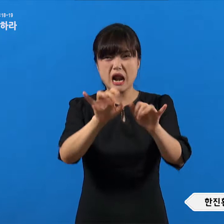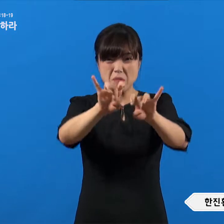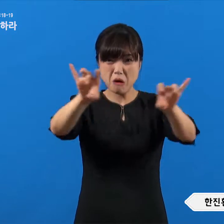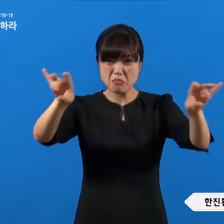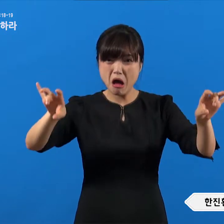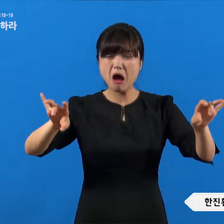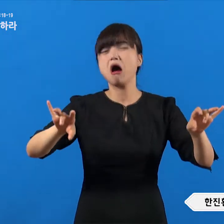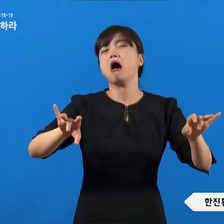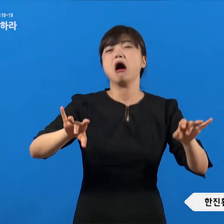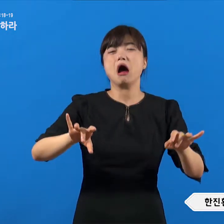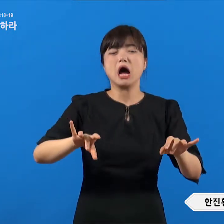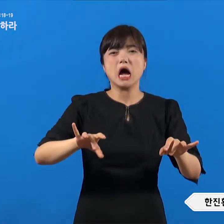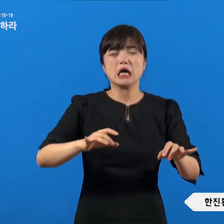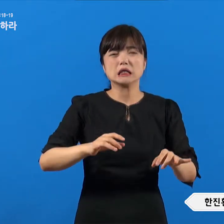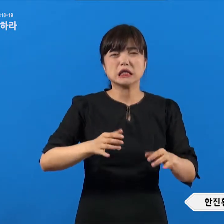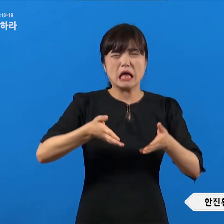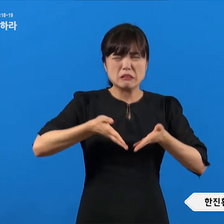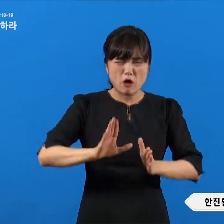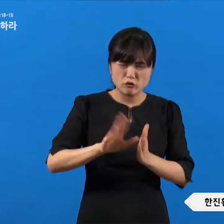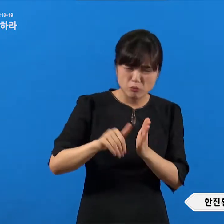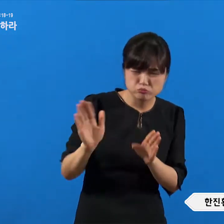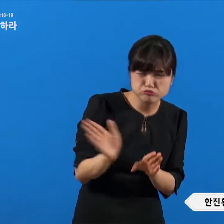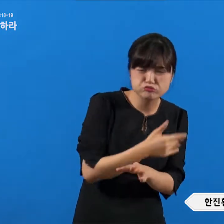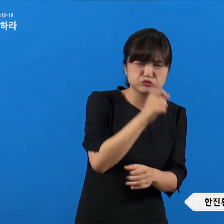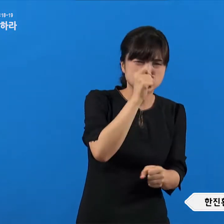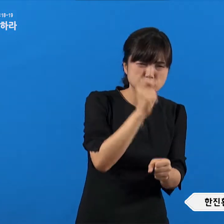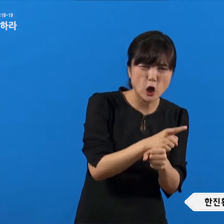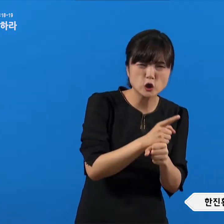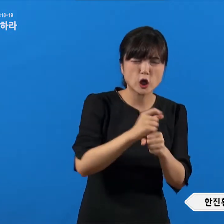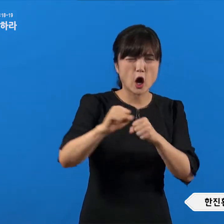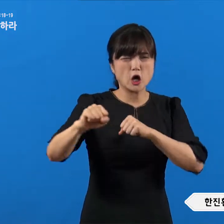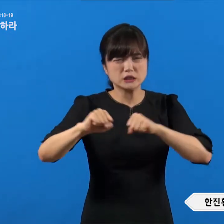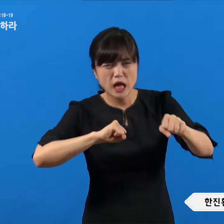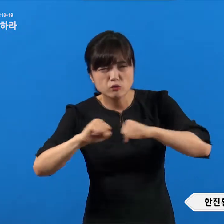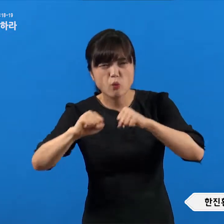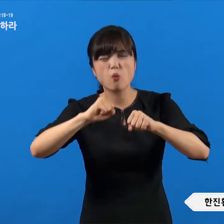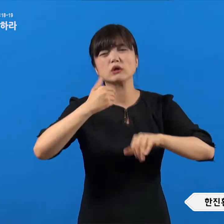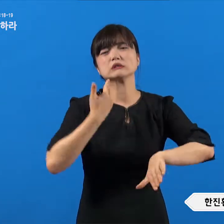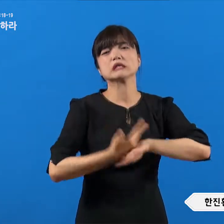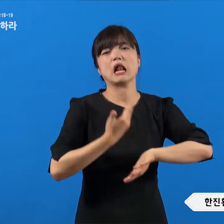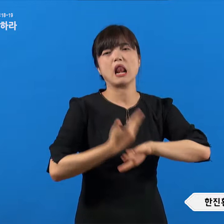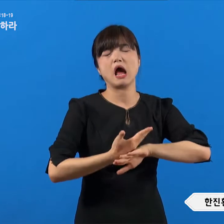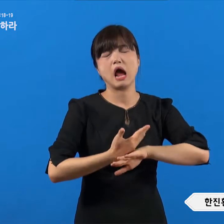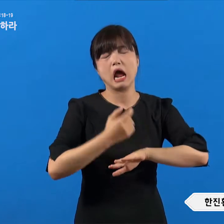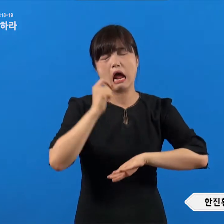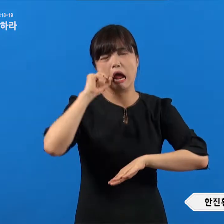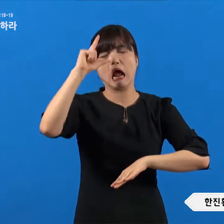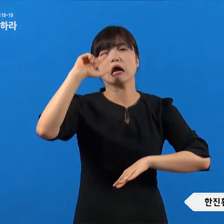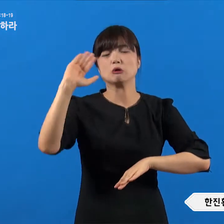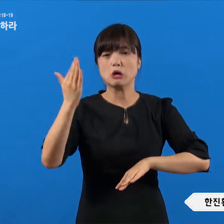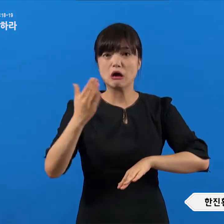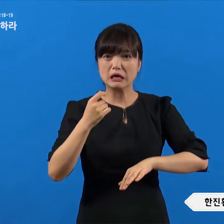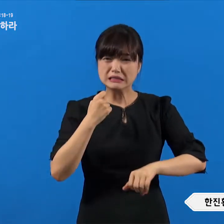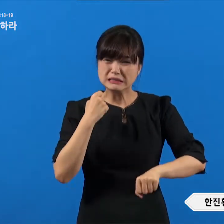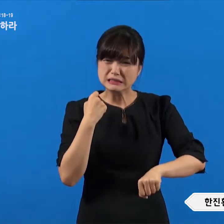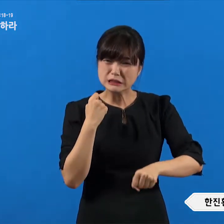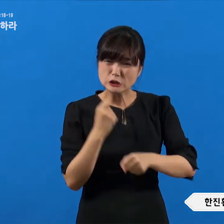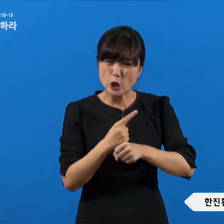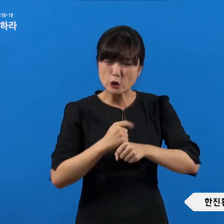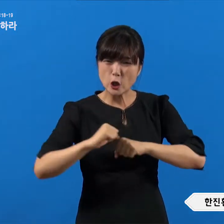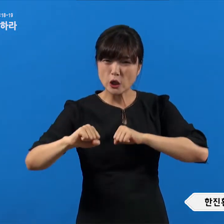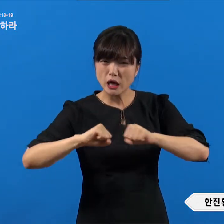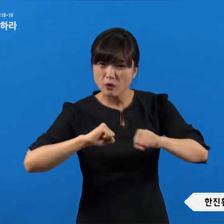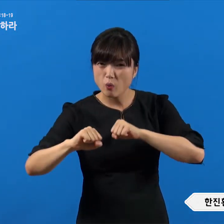사람마다 서로 타고난 이 성격이나 기질이 다르다는 것을 알게 되었습니다. 그 기질은 좋은